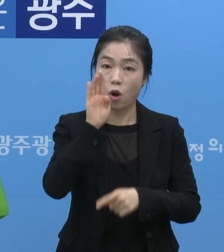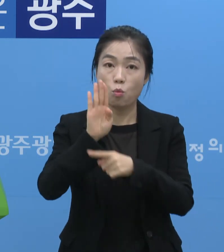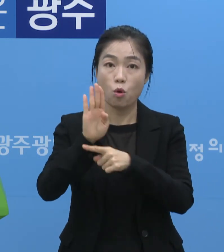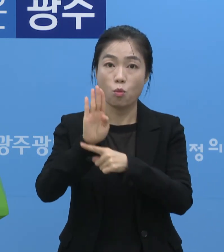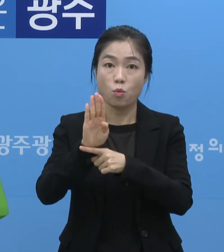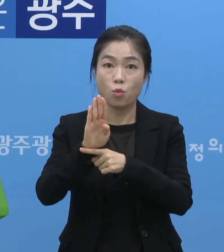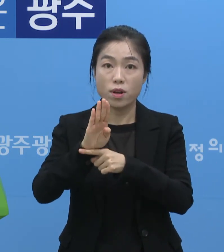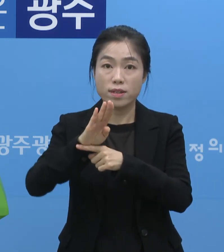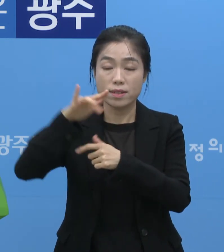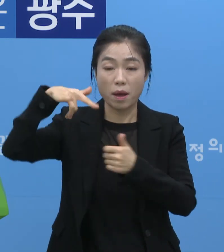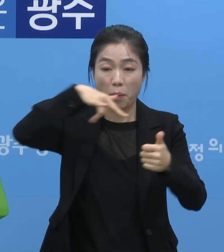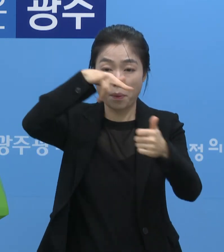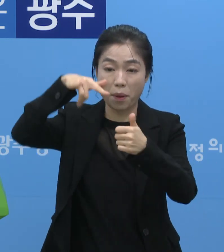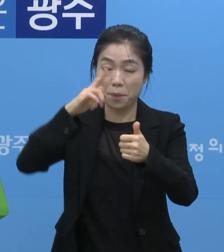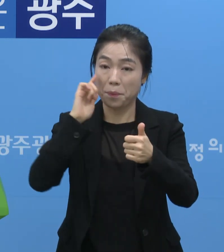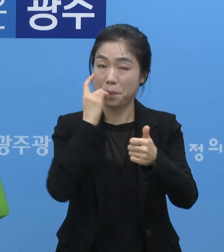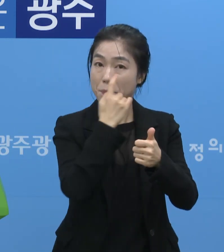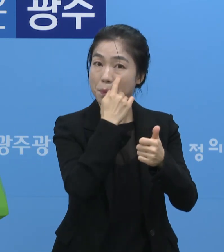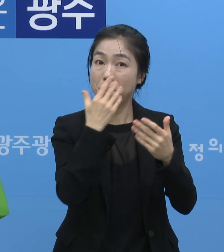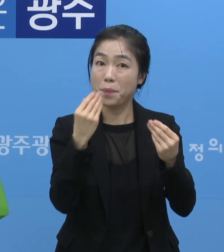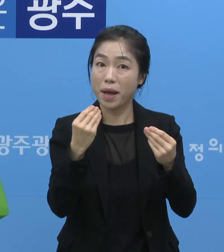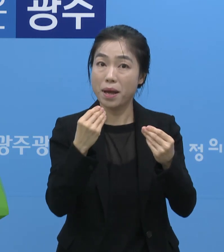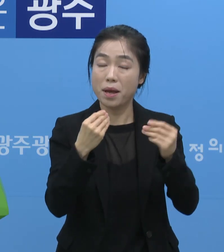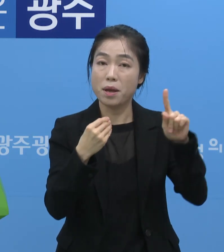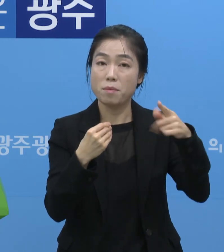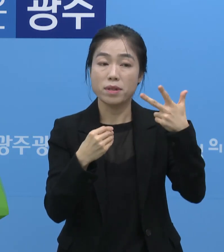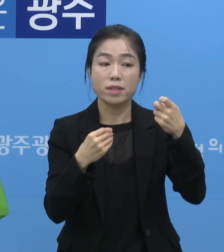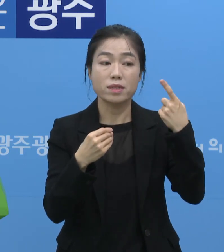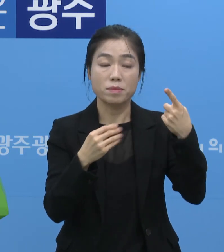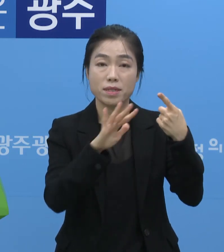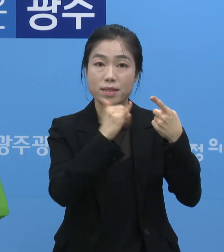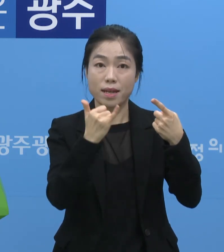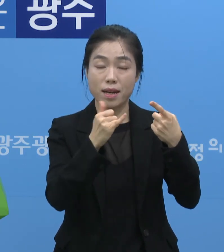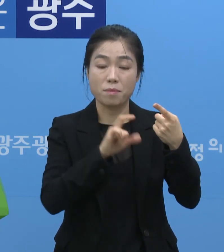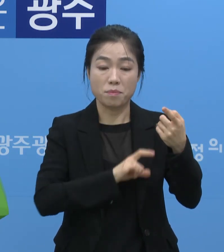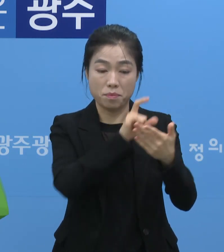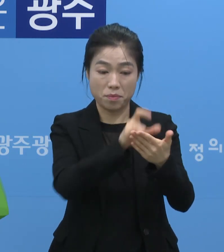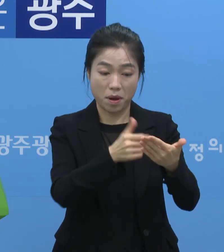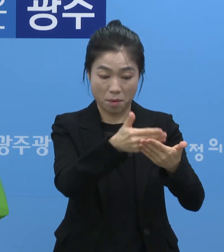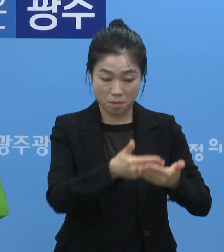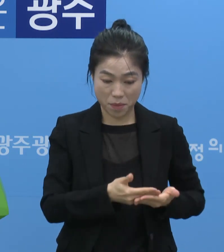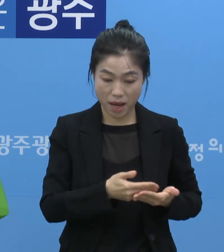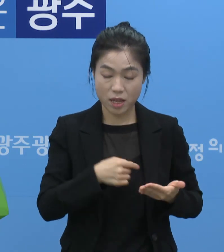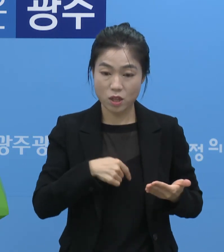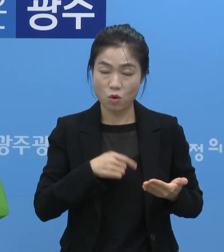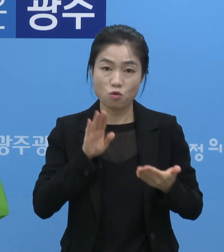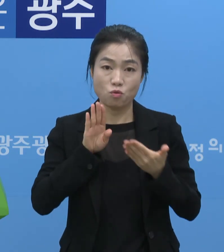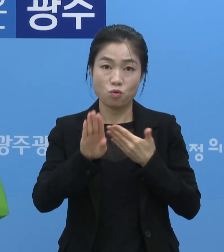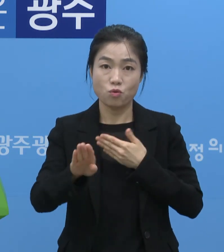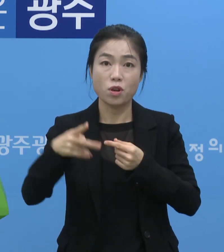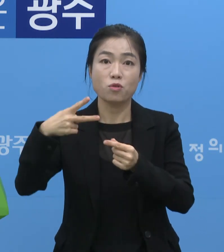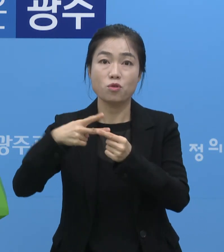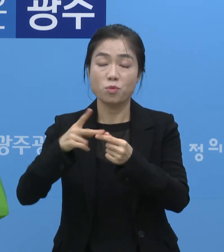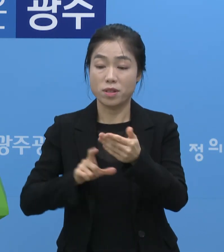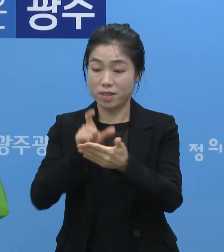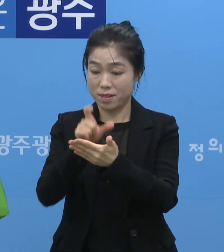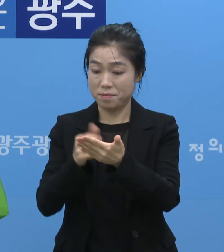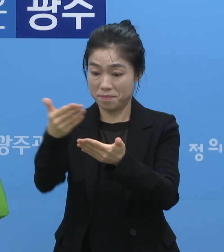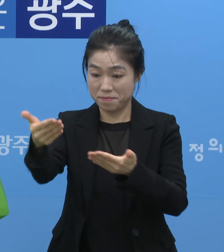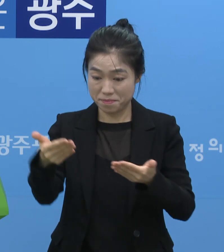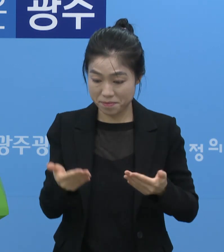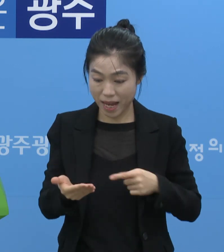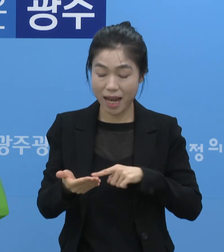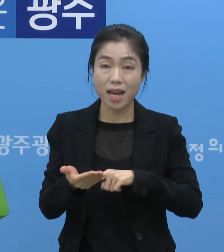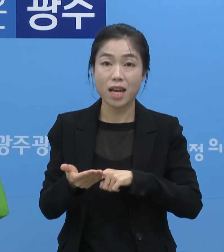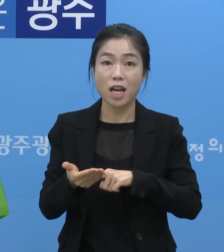질병관리본부에서 기지국에서 확인된 171명의 명단이 왔었고요. 이후에 두 번째 명단이 왔었는데